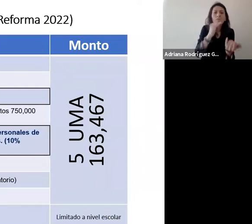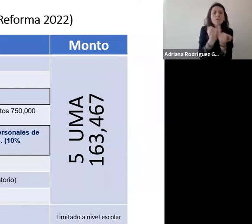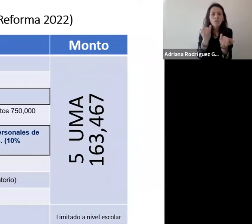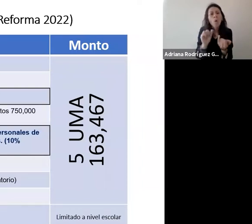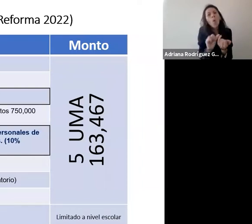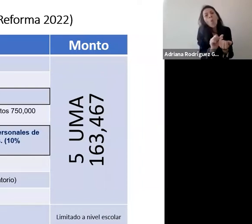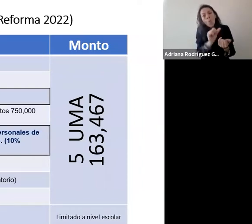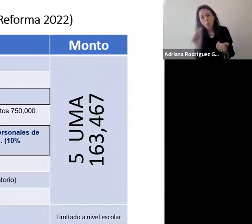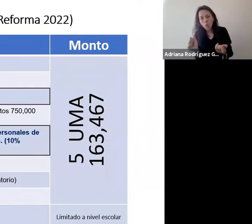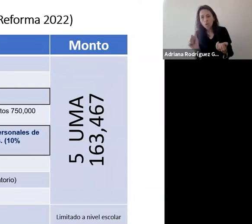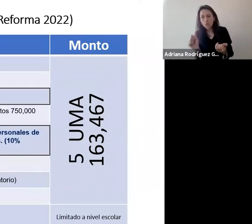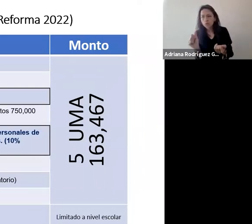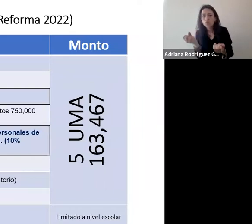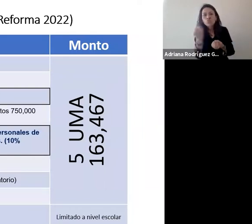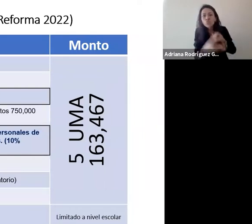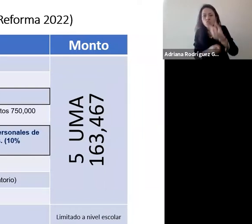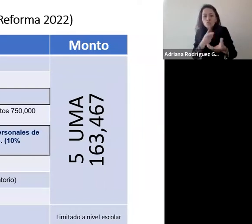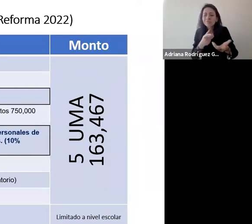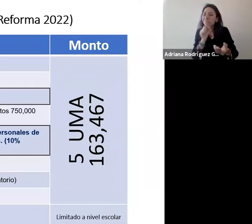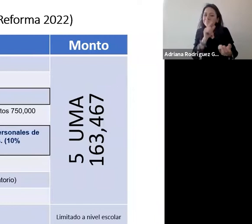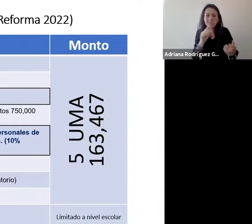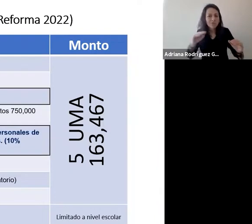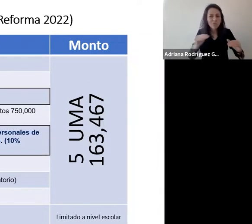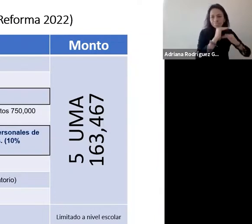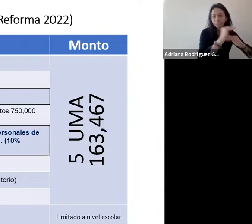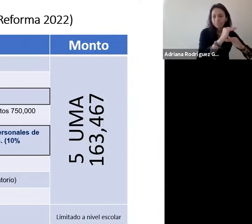mismo tope de 5 UMAS por